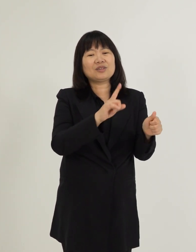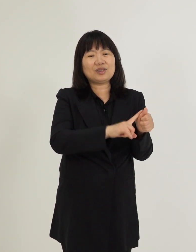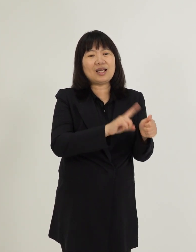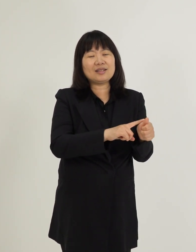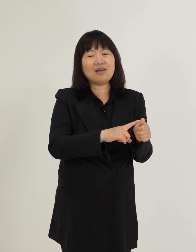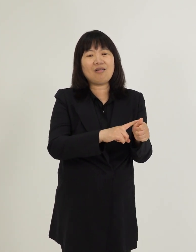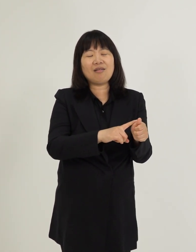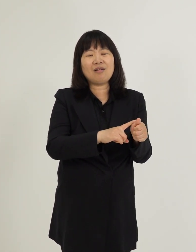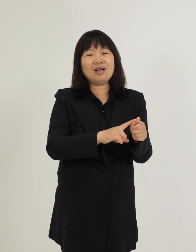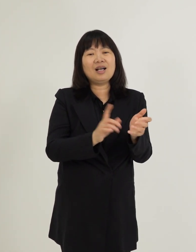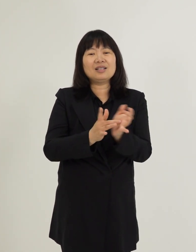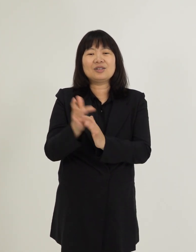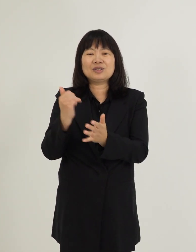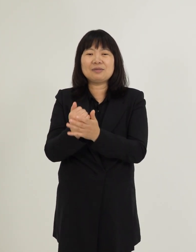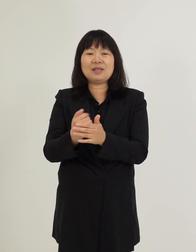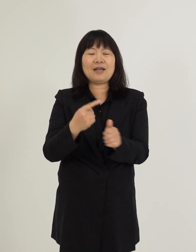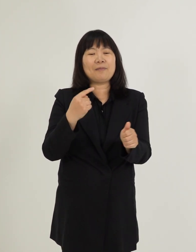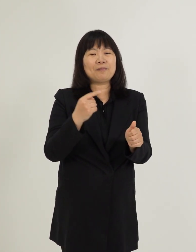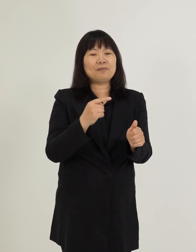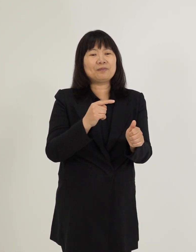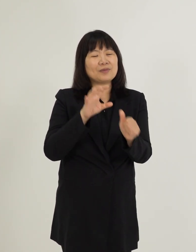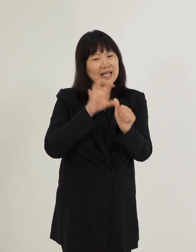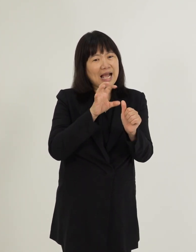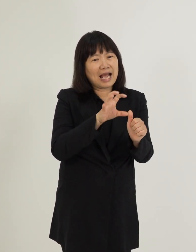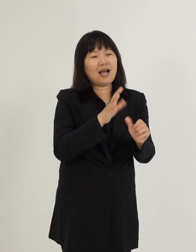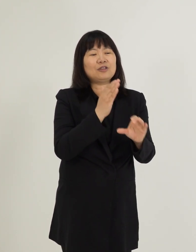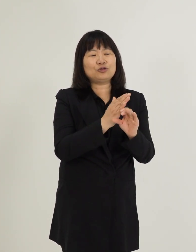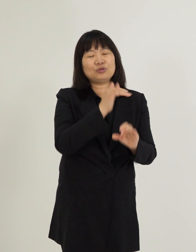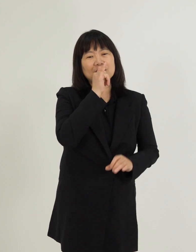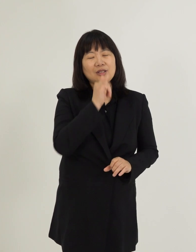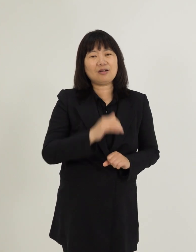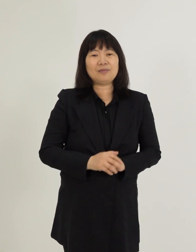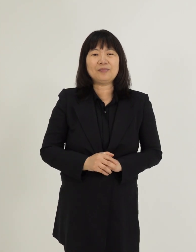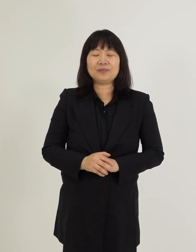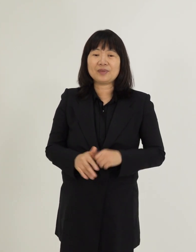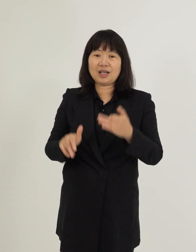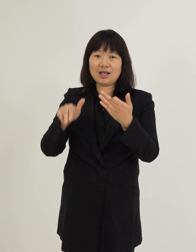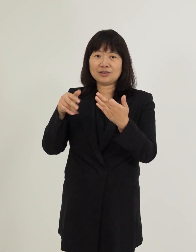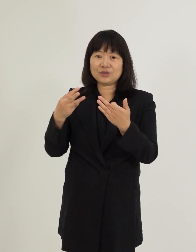우리의 모습은 성경을 다시 한번 보십시다. 19절